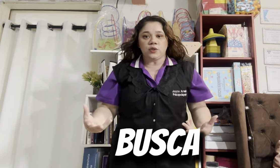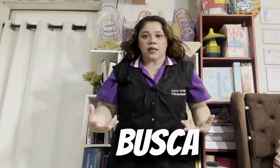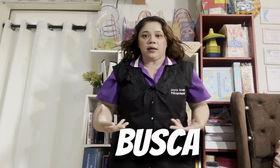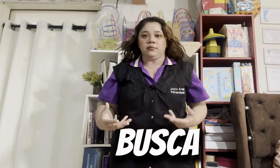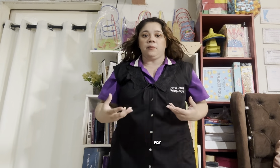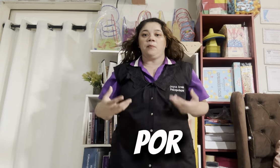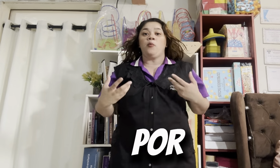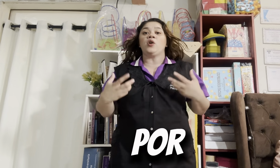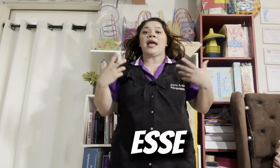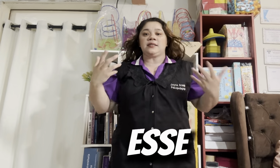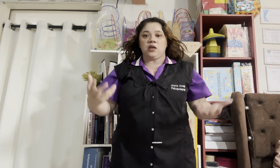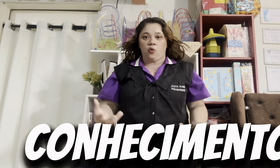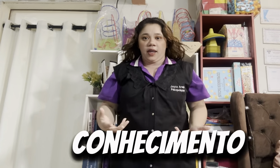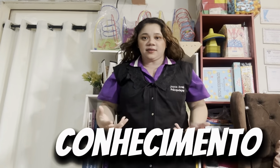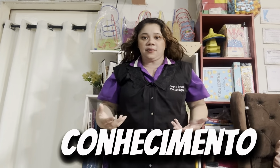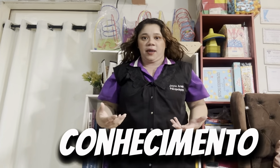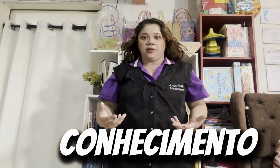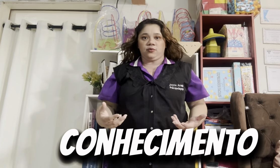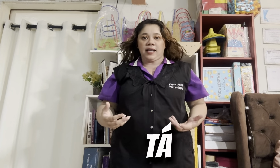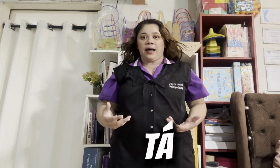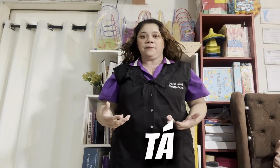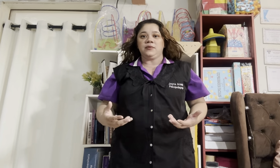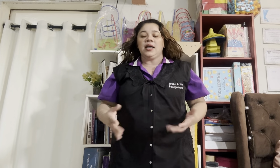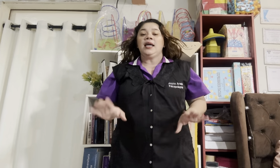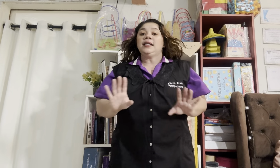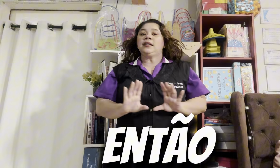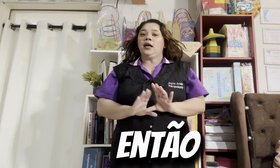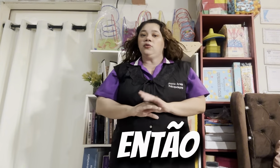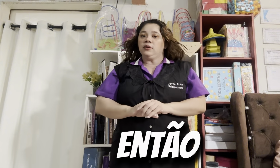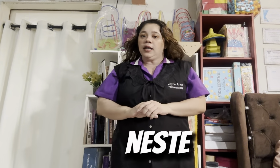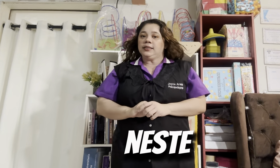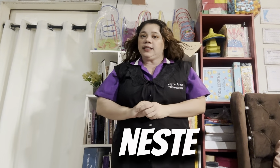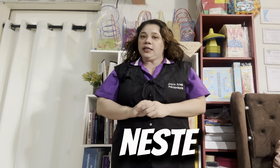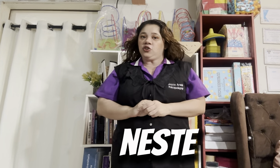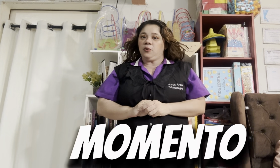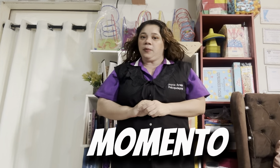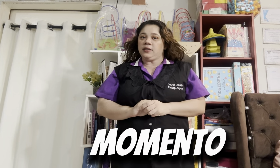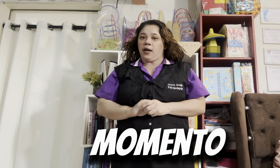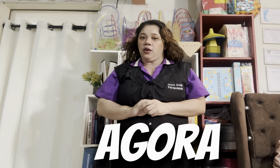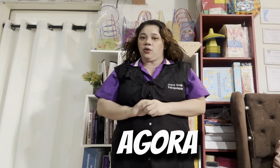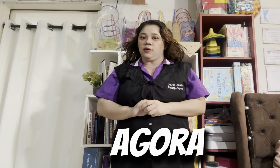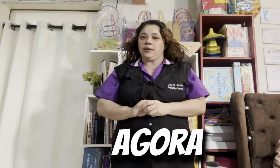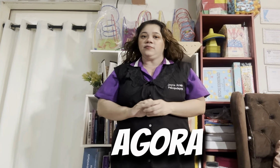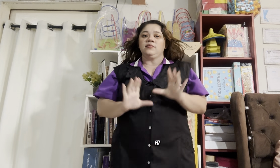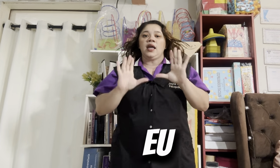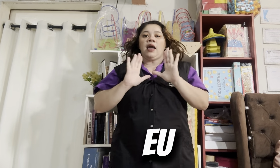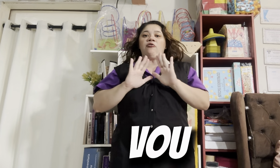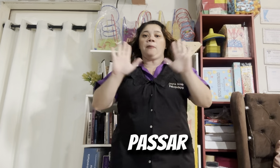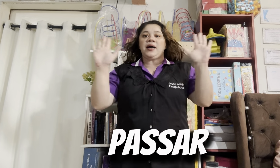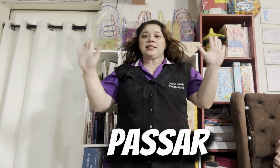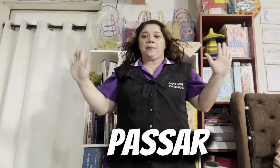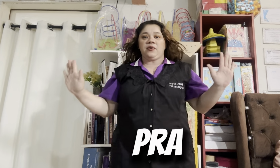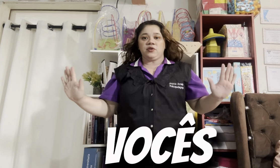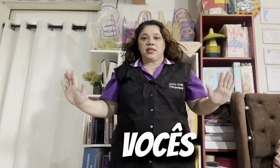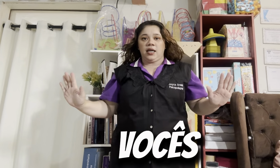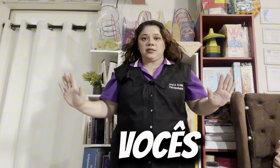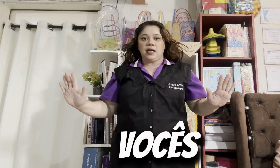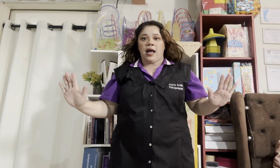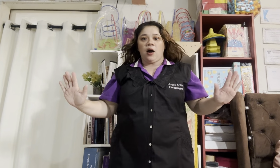busca por esse conhecimento, tá? Então, neste momento agora, eu vou passar para vocês